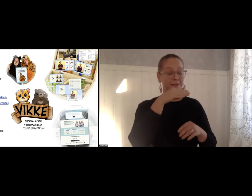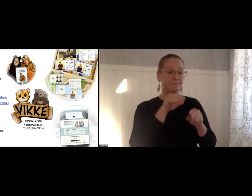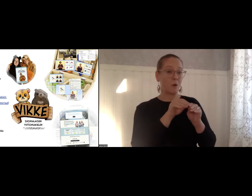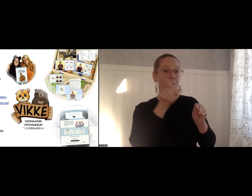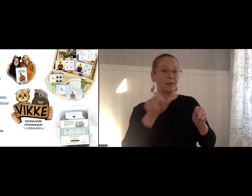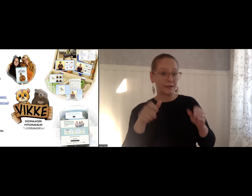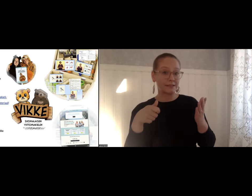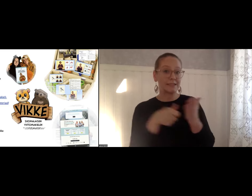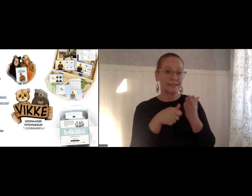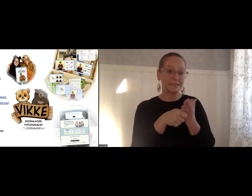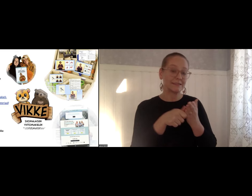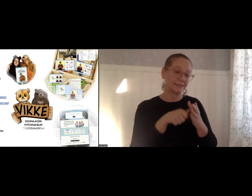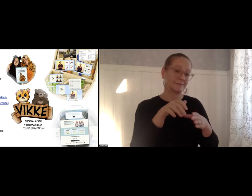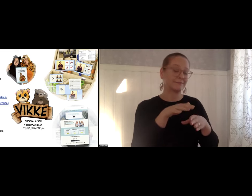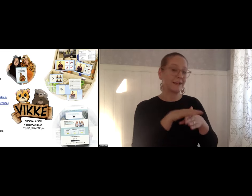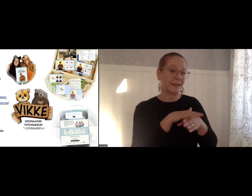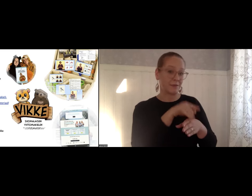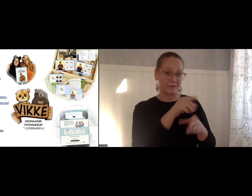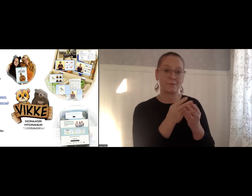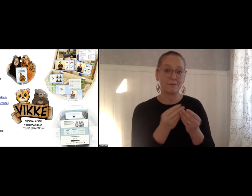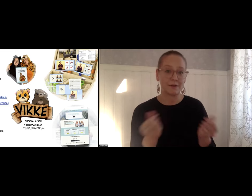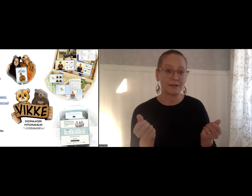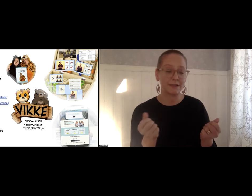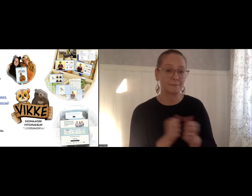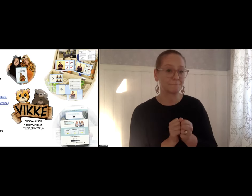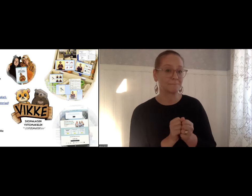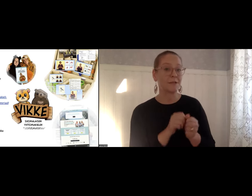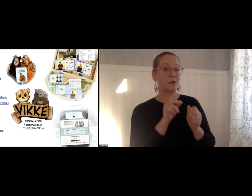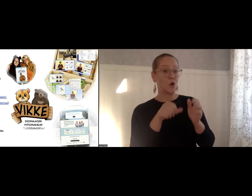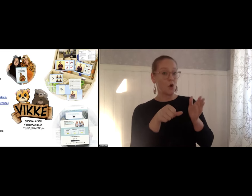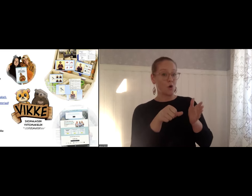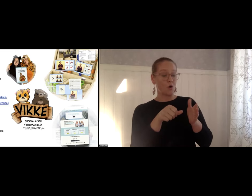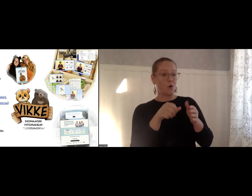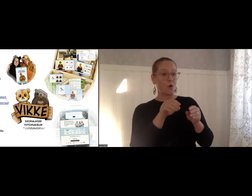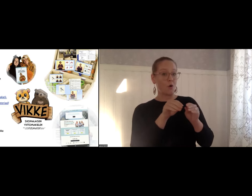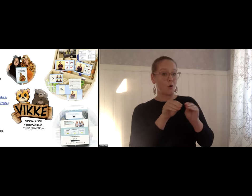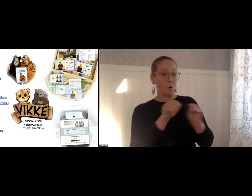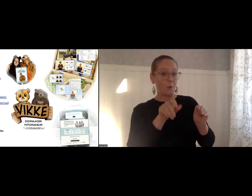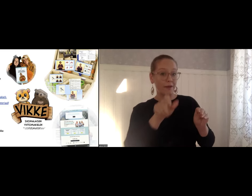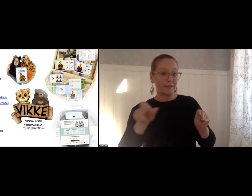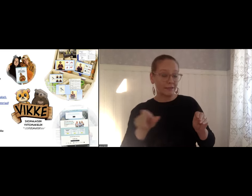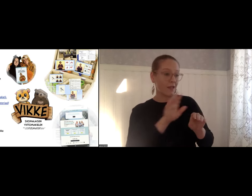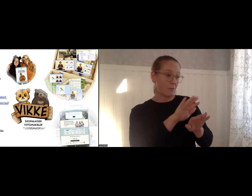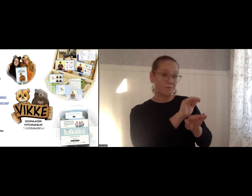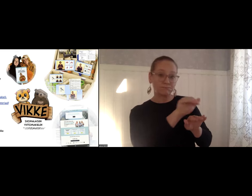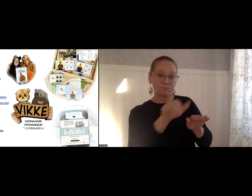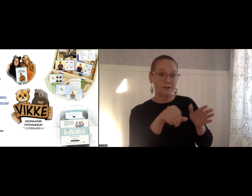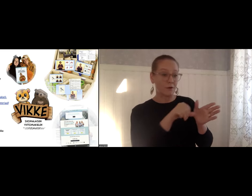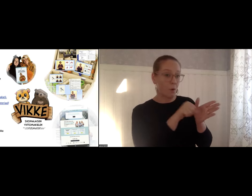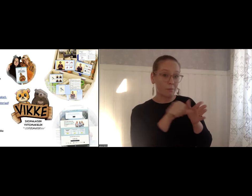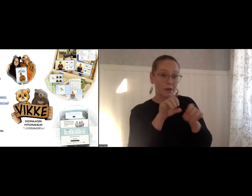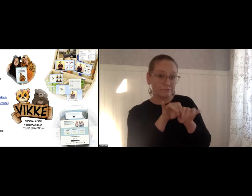Ja yli 70 opettajaa on tällä hetkellä rekisteröitynyt tämän materiaalin käyttäjäksi.